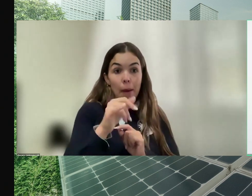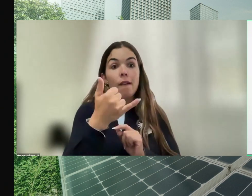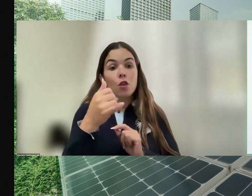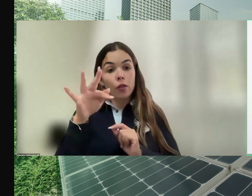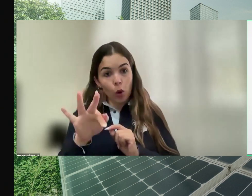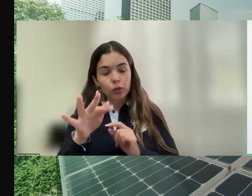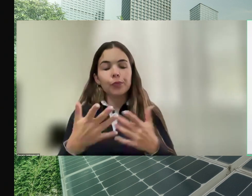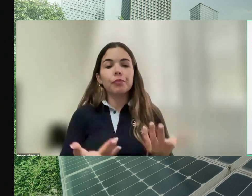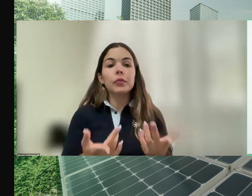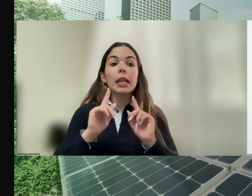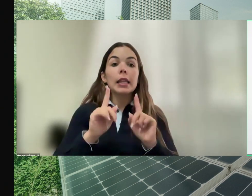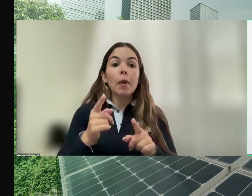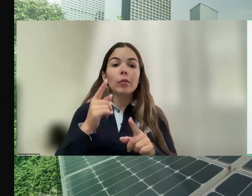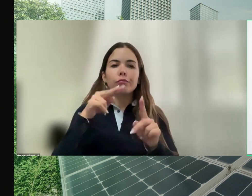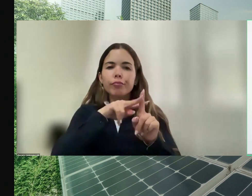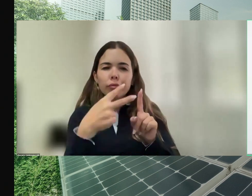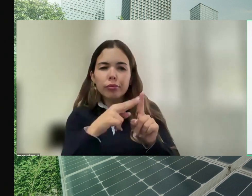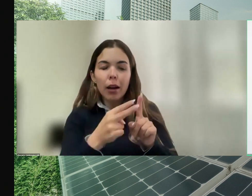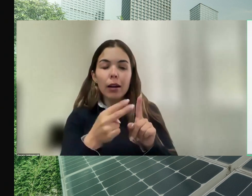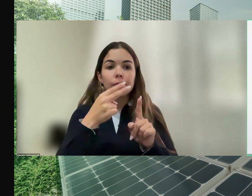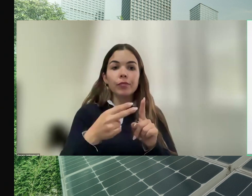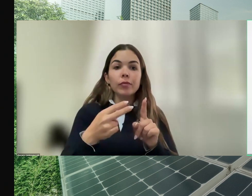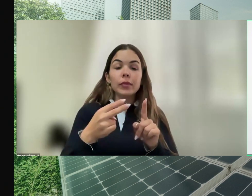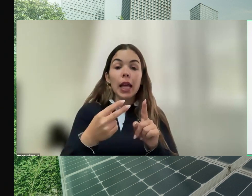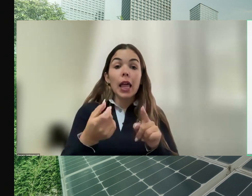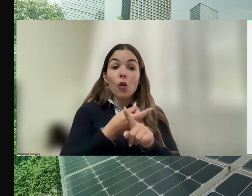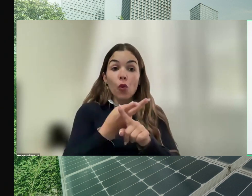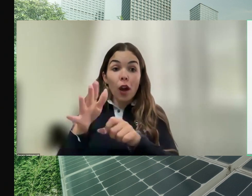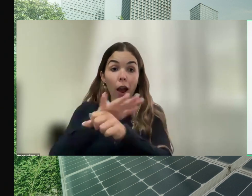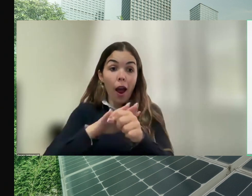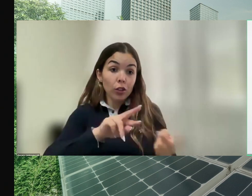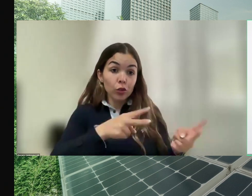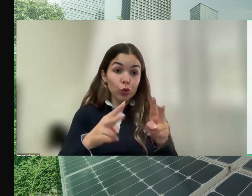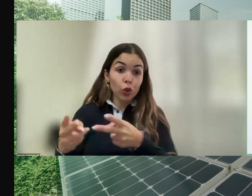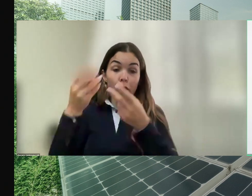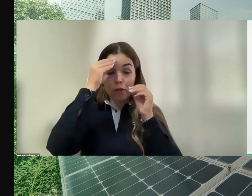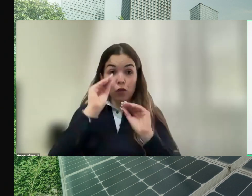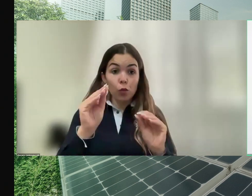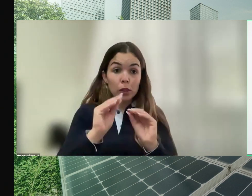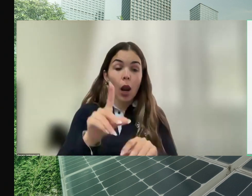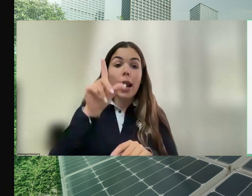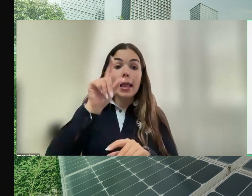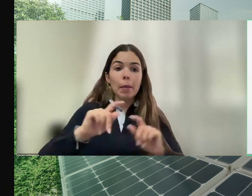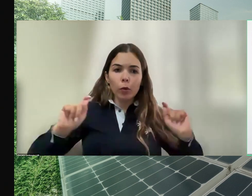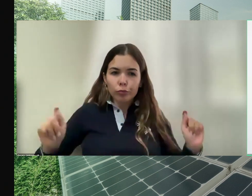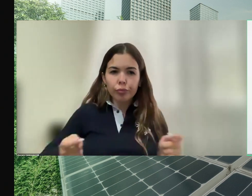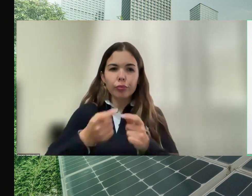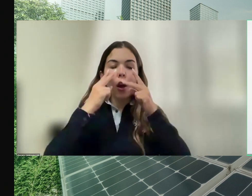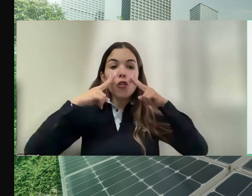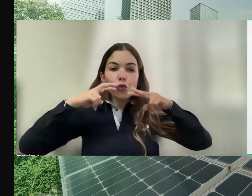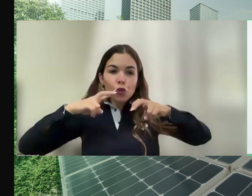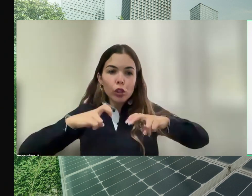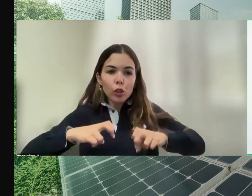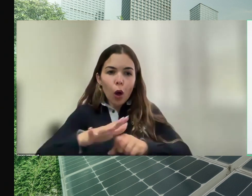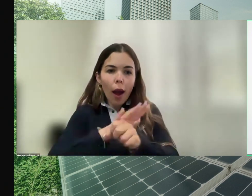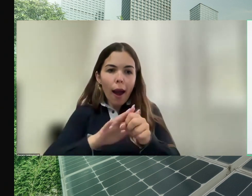da perspectiva da sustentabilidade transversalmente nas várias áreas estratégicas de formação, na promoção da investigação neste domínio,